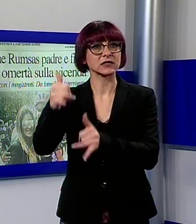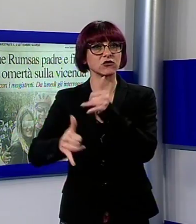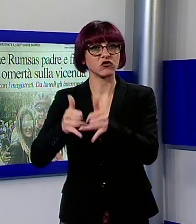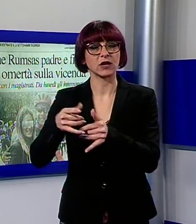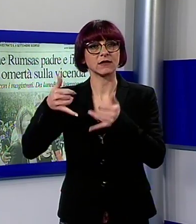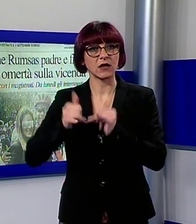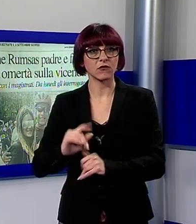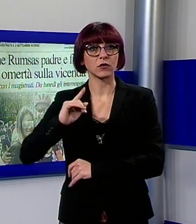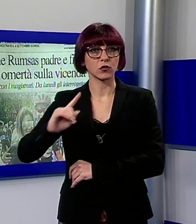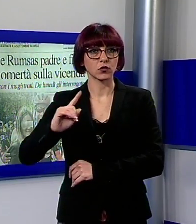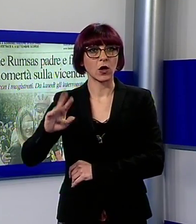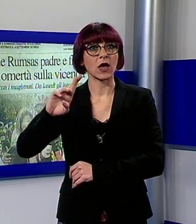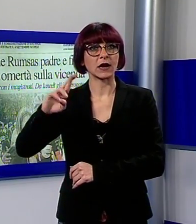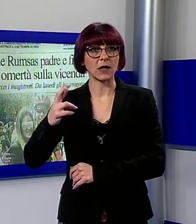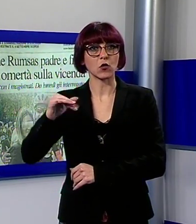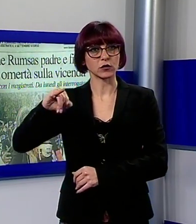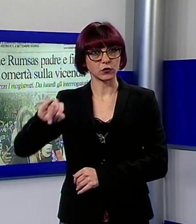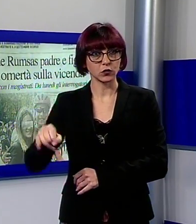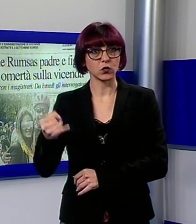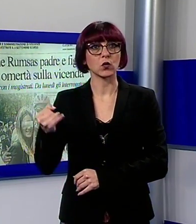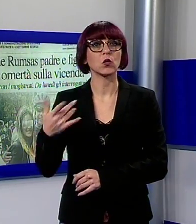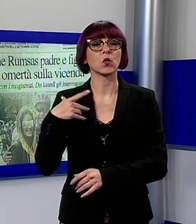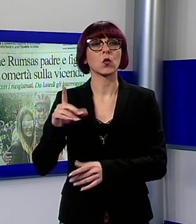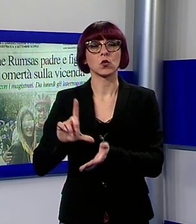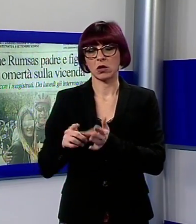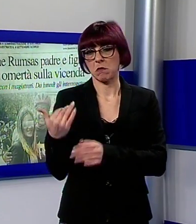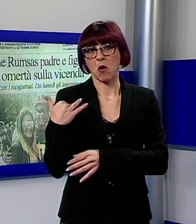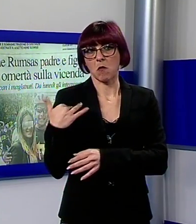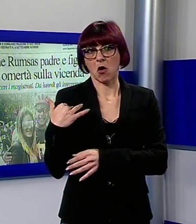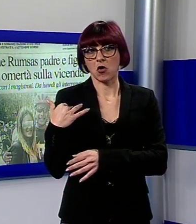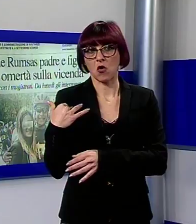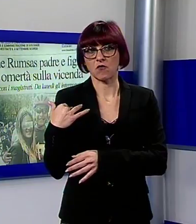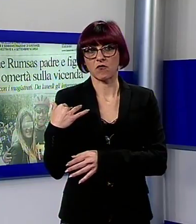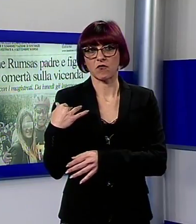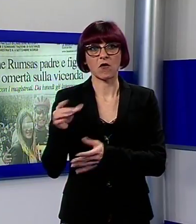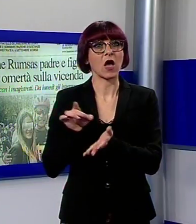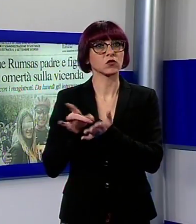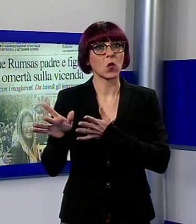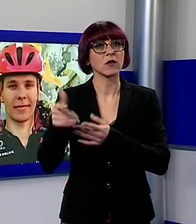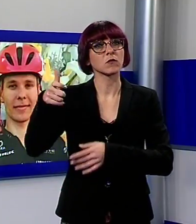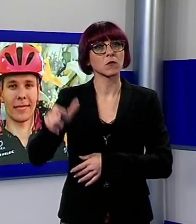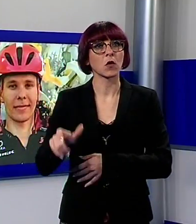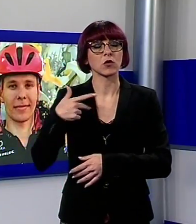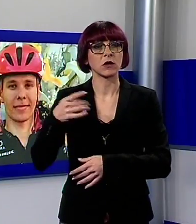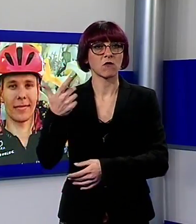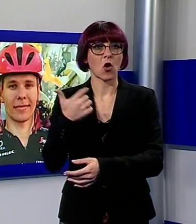figlio Raimondas Junior, recentemente squalificato per 4 anni proprio per doping. L'altro figlio di